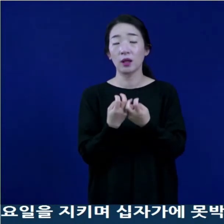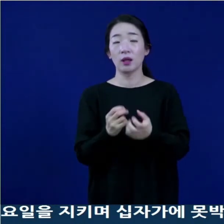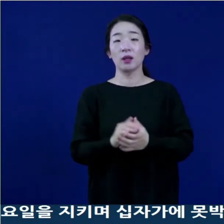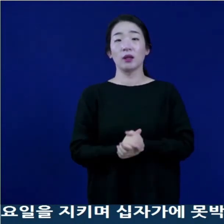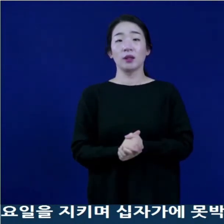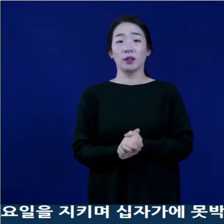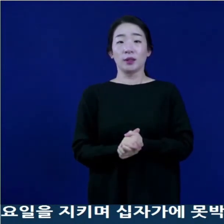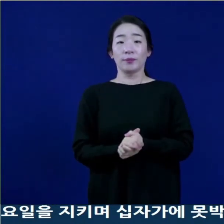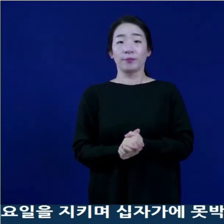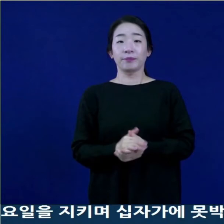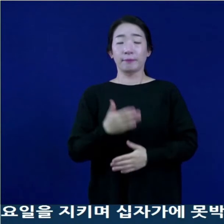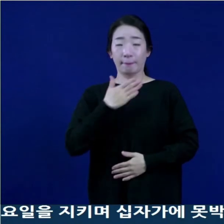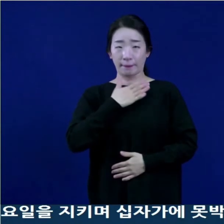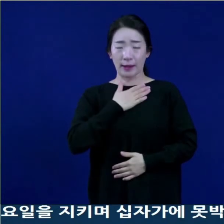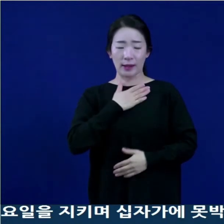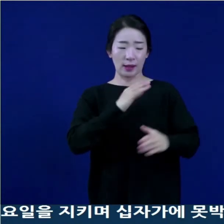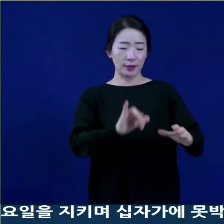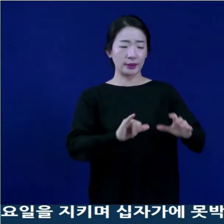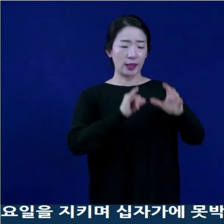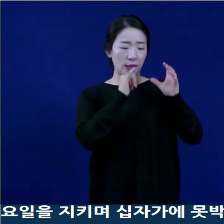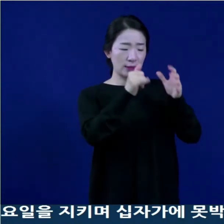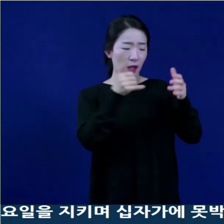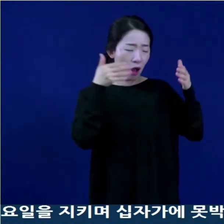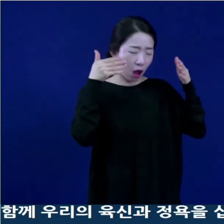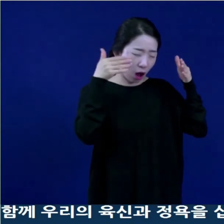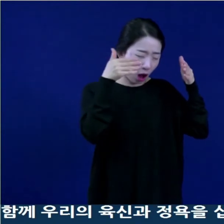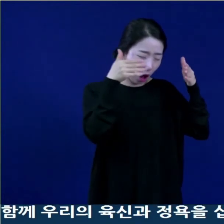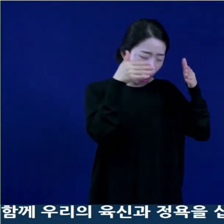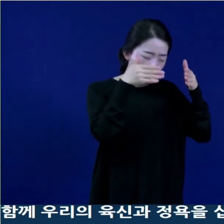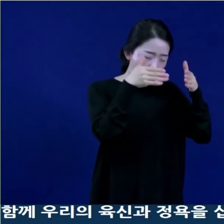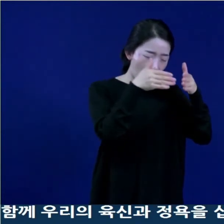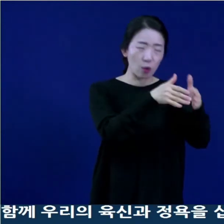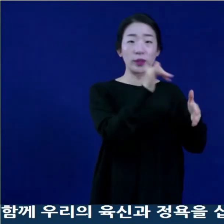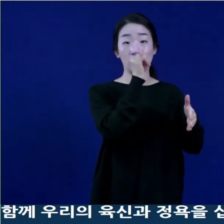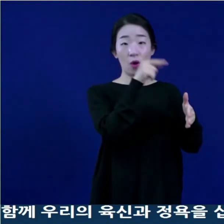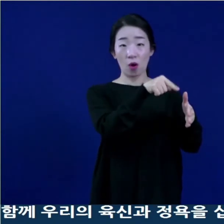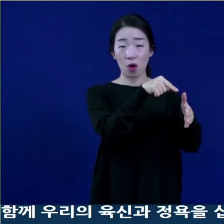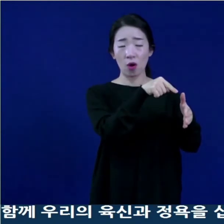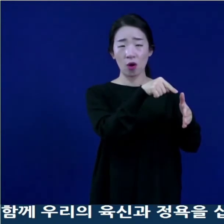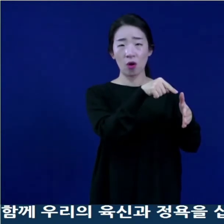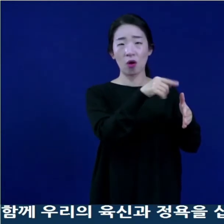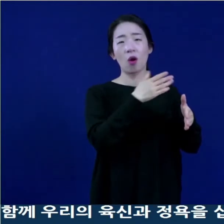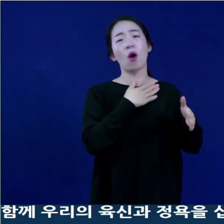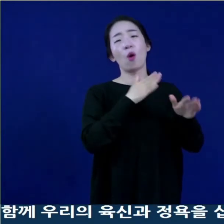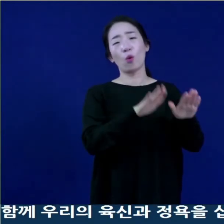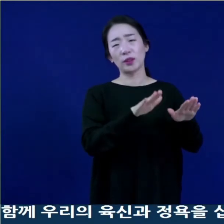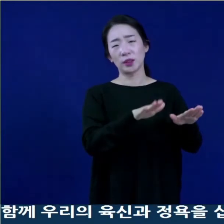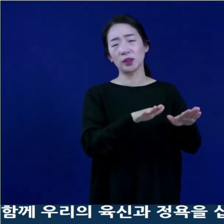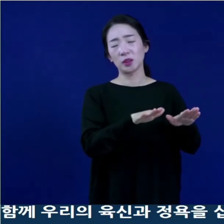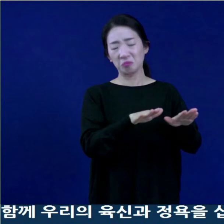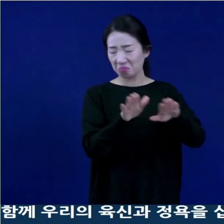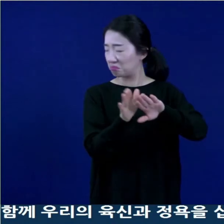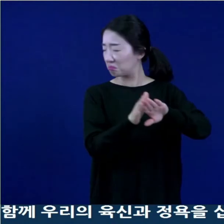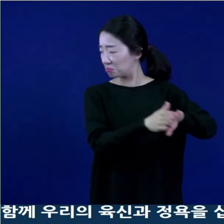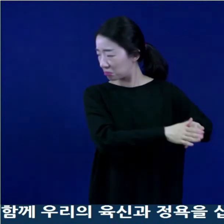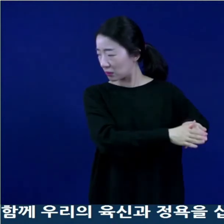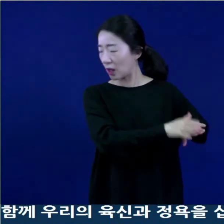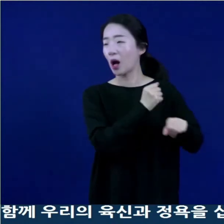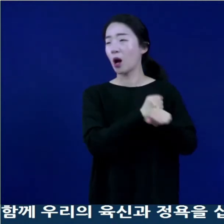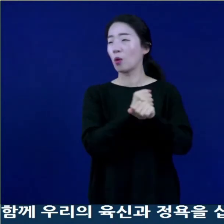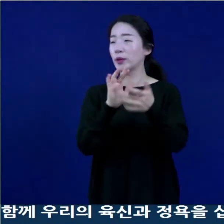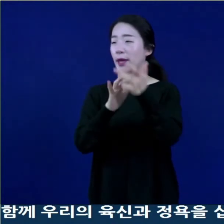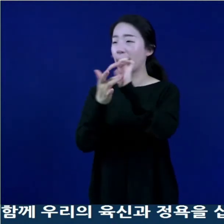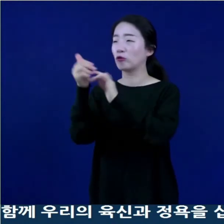내가 세상에 몰입하고 있는 그 어떤 부분들을 오늘만큼은 내 삶에서 제거하면서